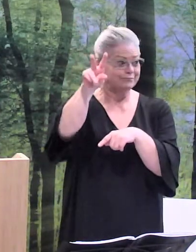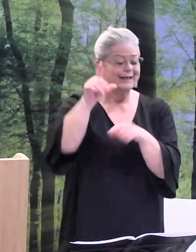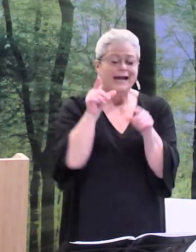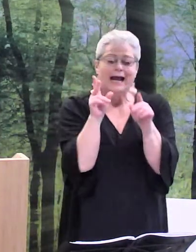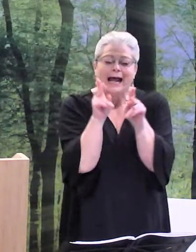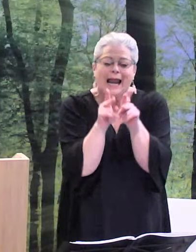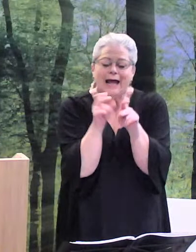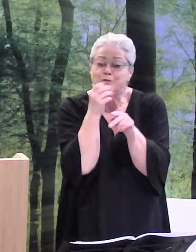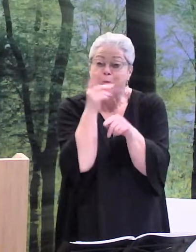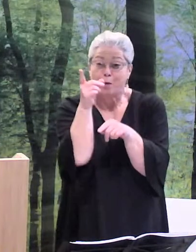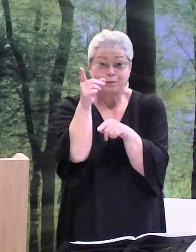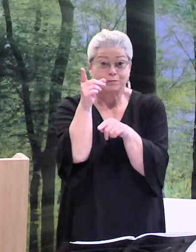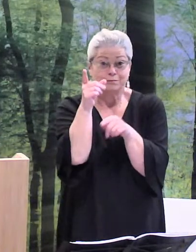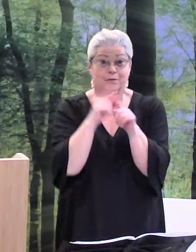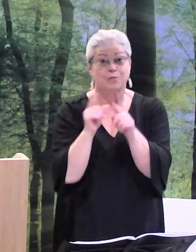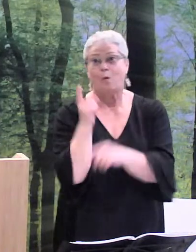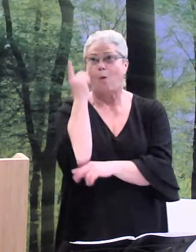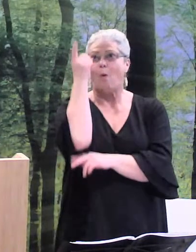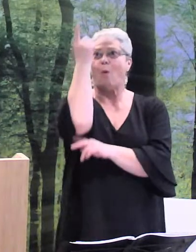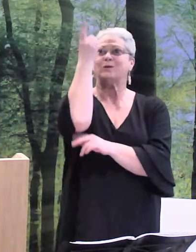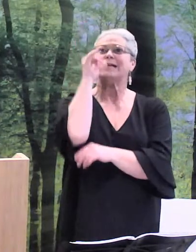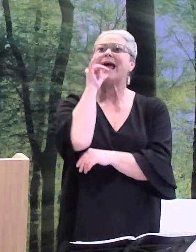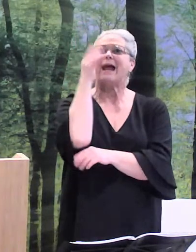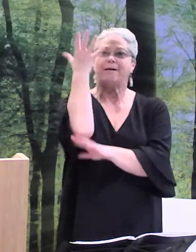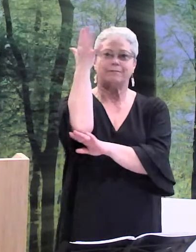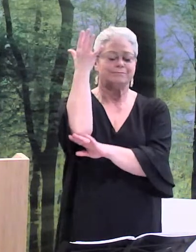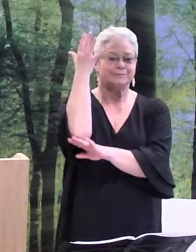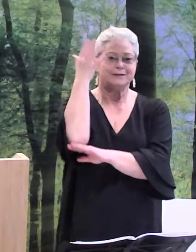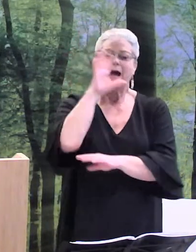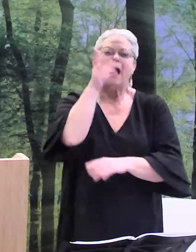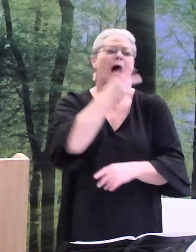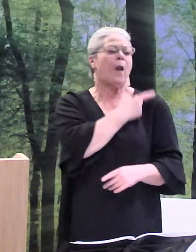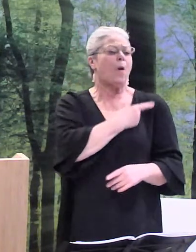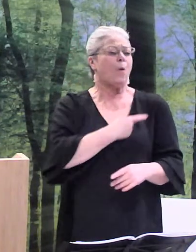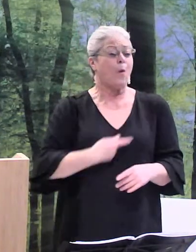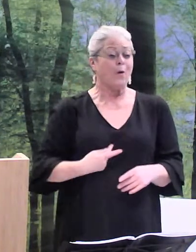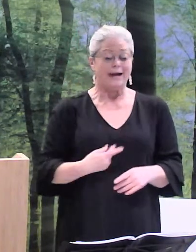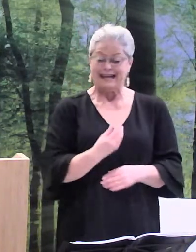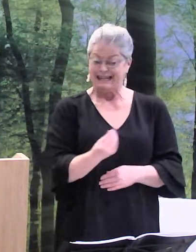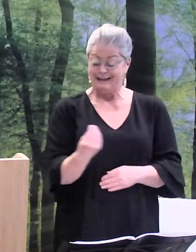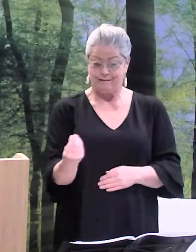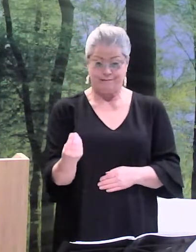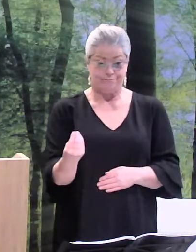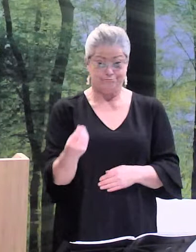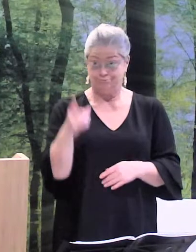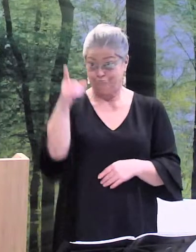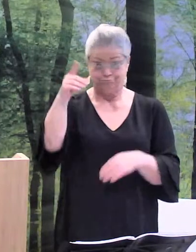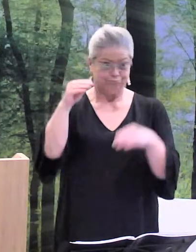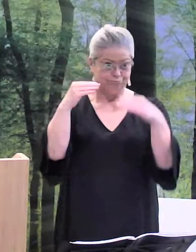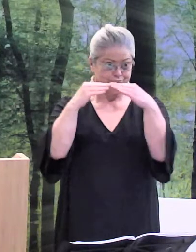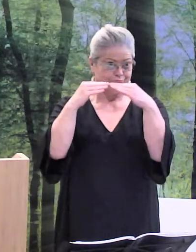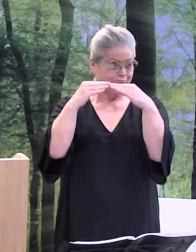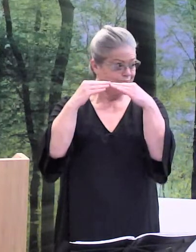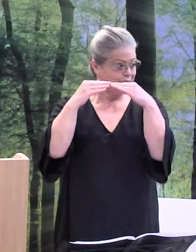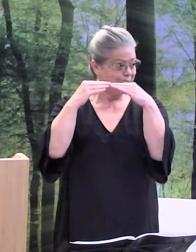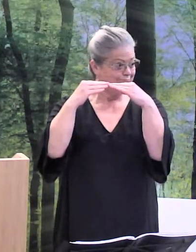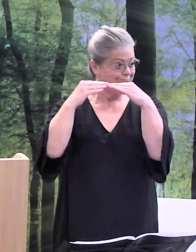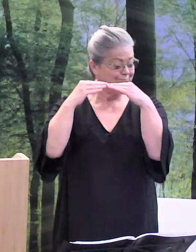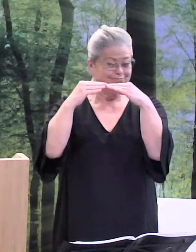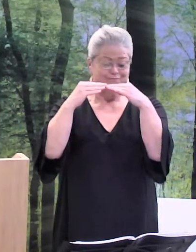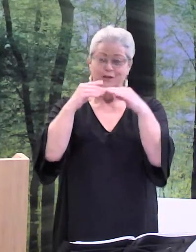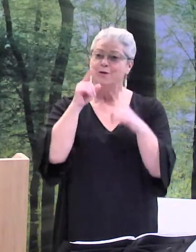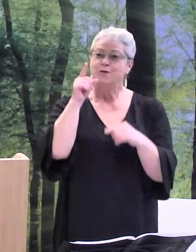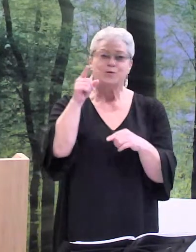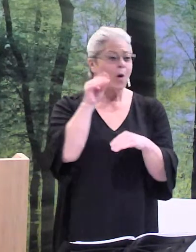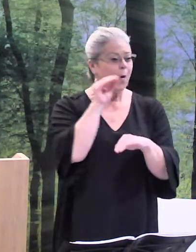bloem is daar als de hoogste eik. En alle koningen en kinderen zijn daar gelijk.